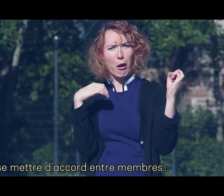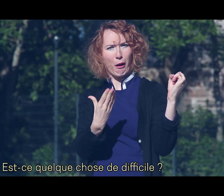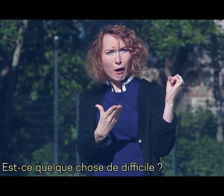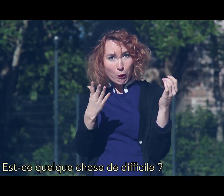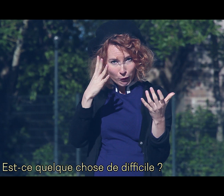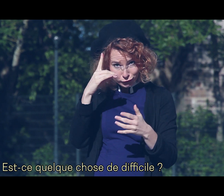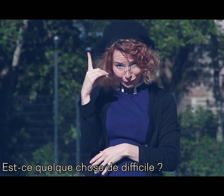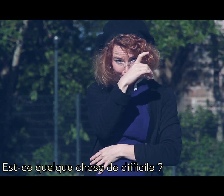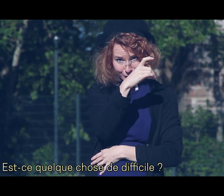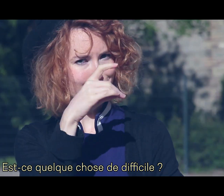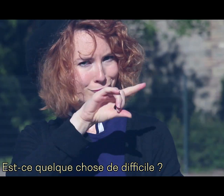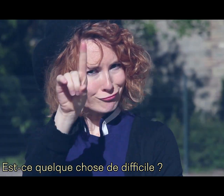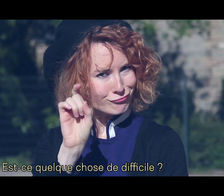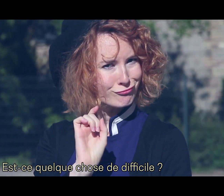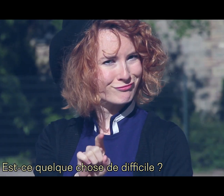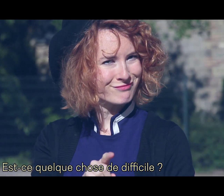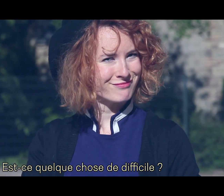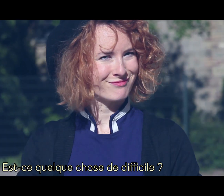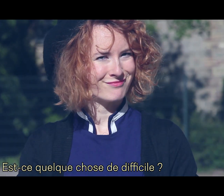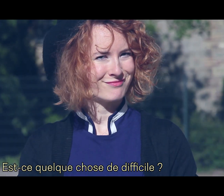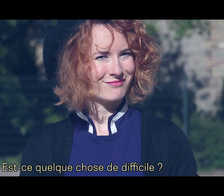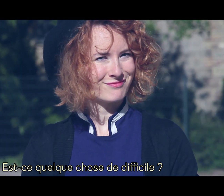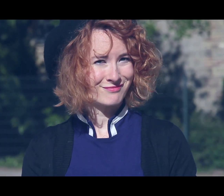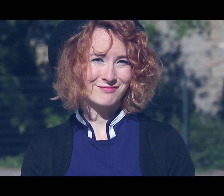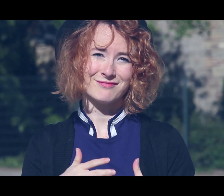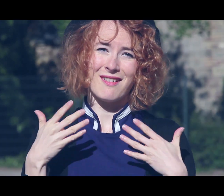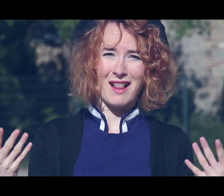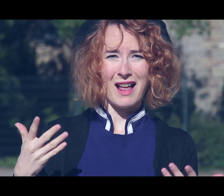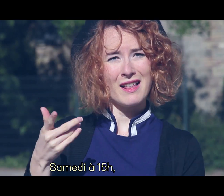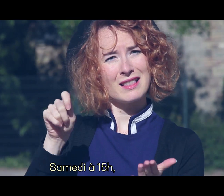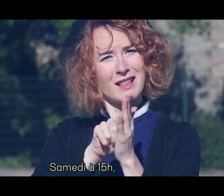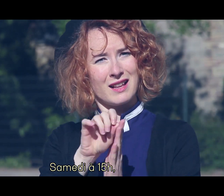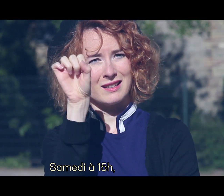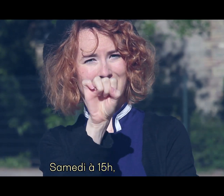rendu mon temps. Et puis, ça m'a permis de développer des tas de compétences que j'avais pas avant.